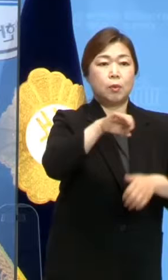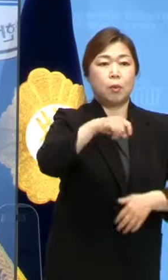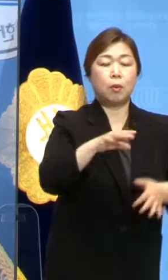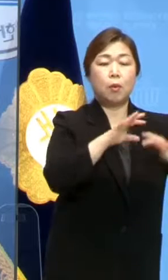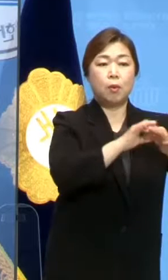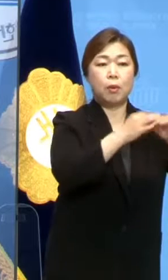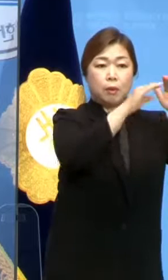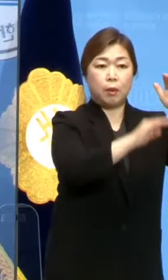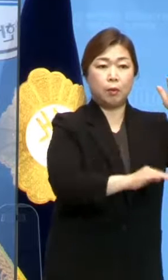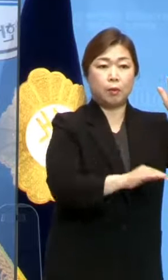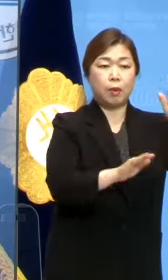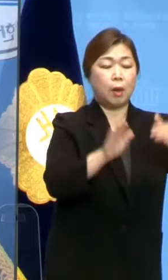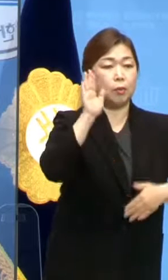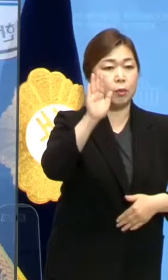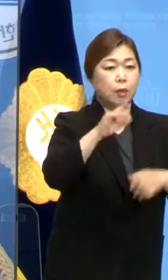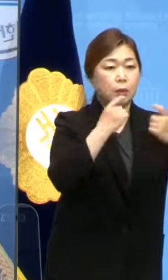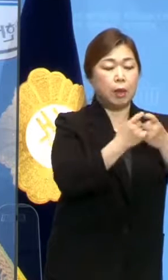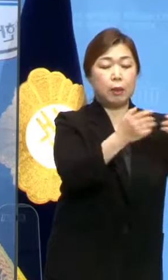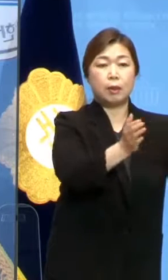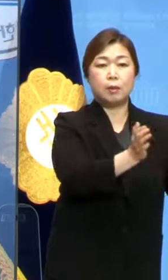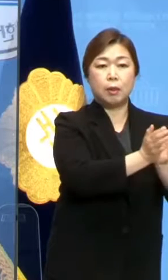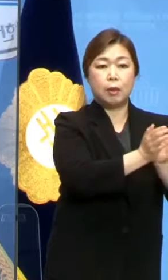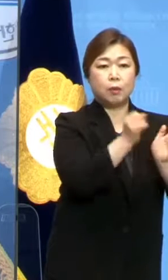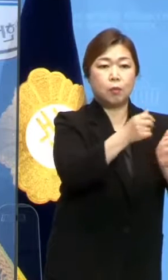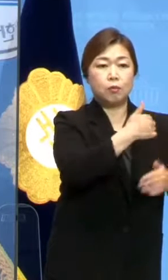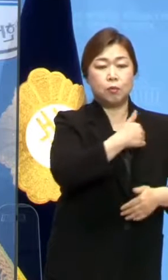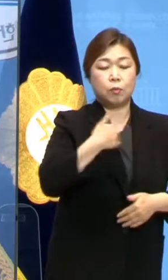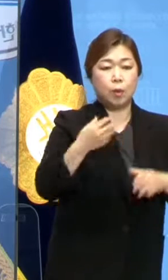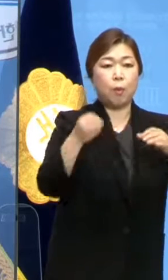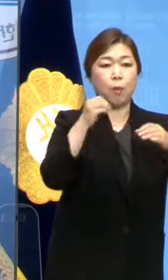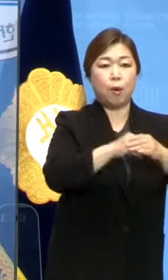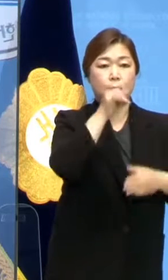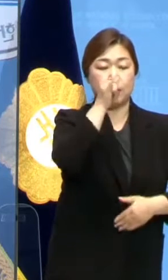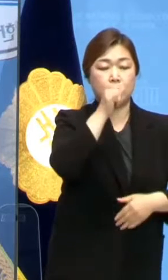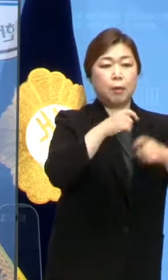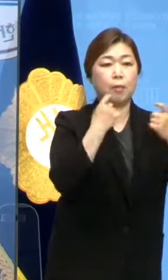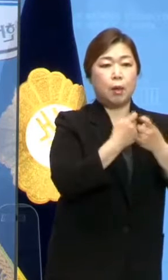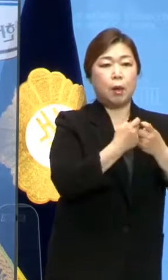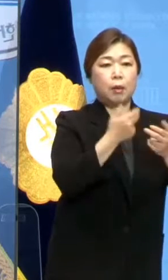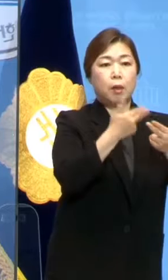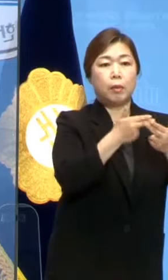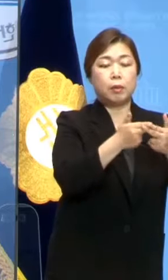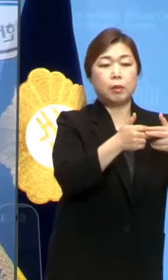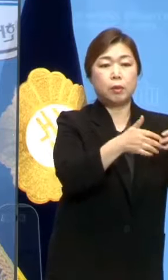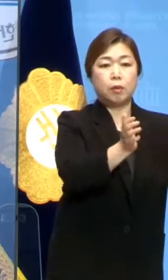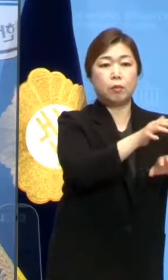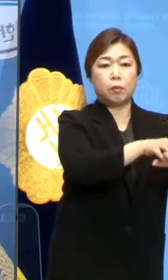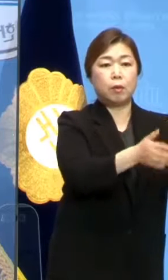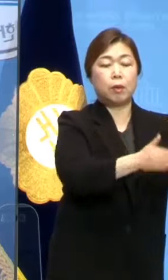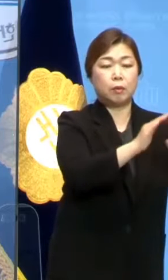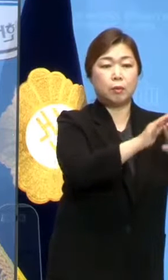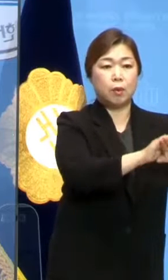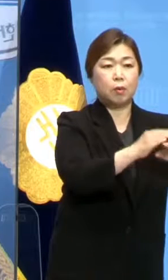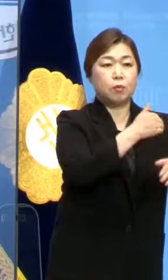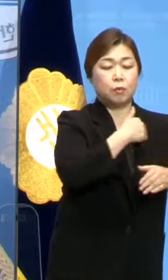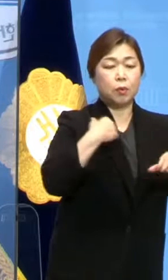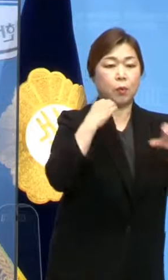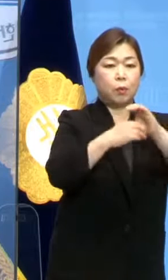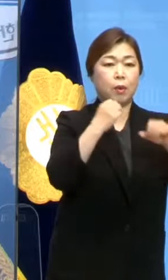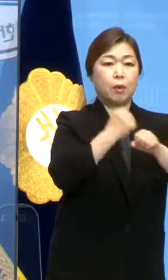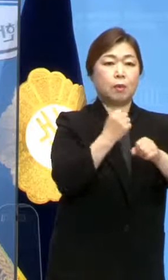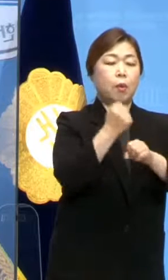관련된 사항은 앞으로 민간단체가 충분히 포함된 민간 협의체를 구성하여 충분한 소통을 통해